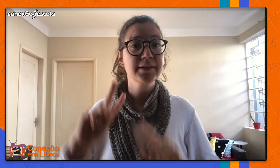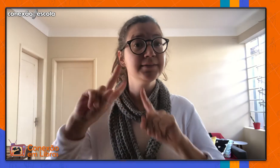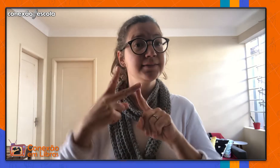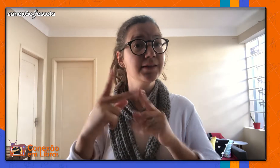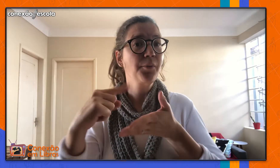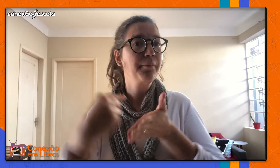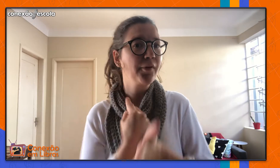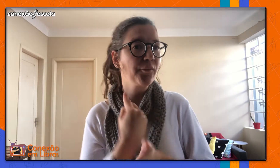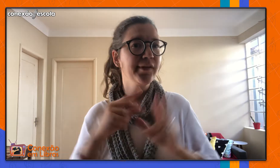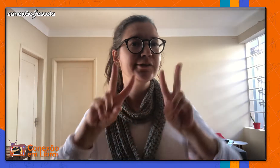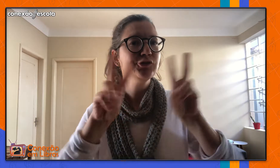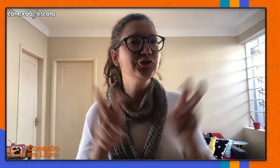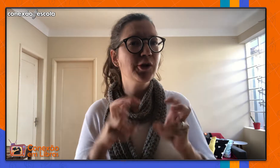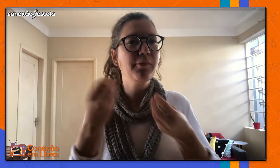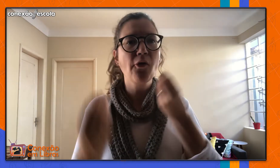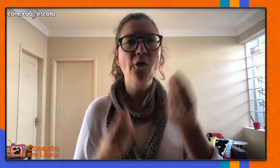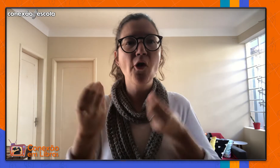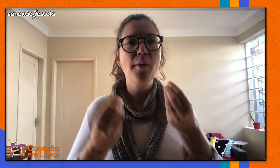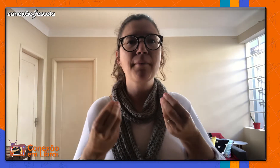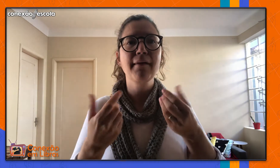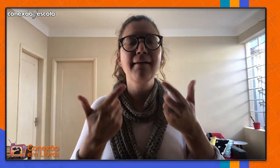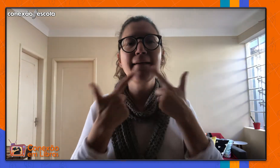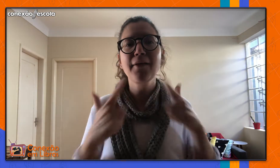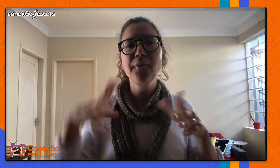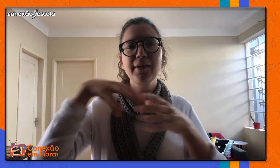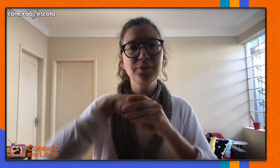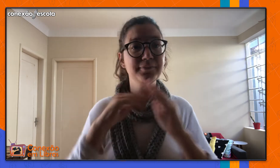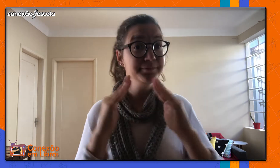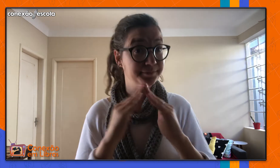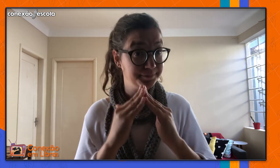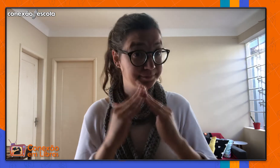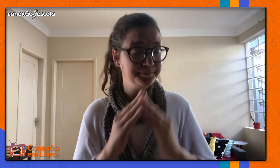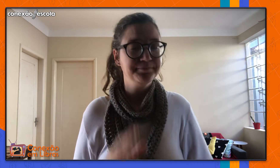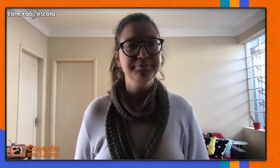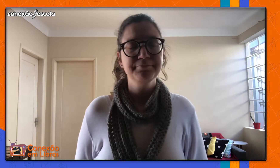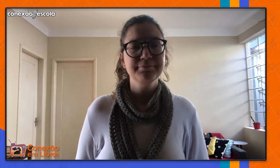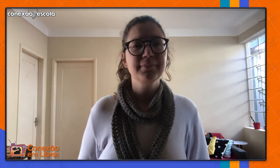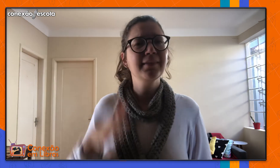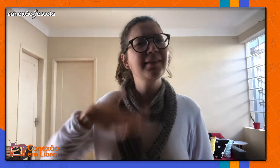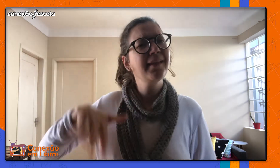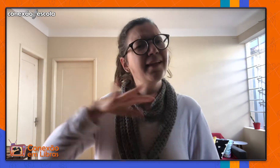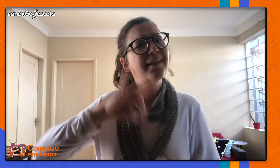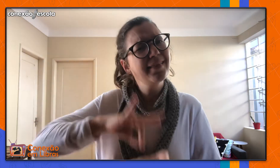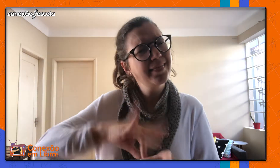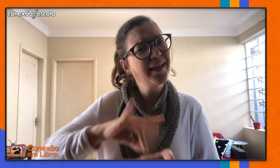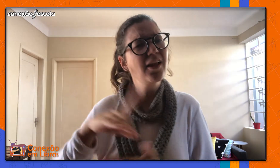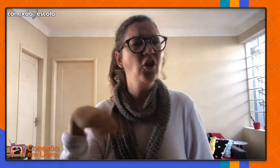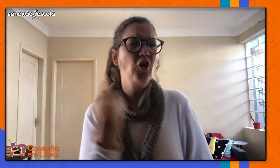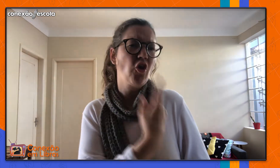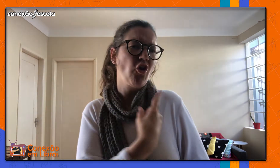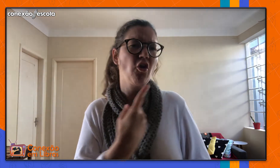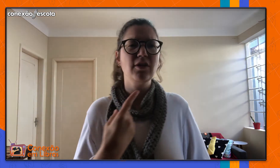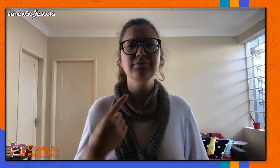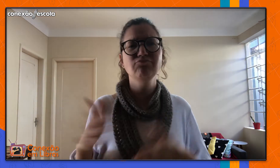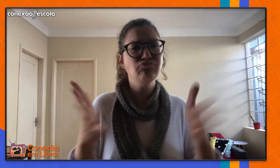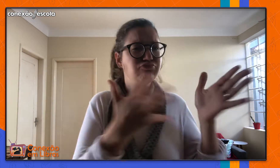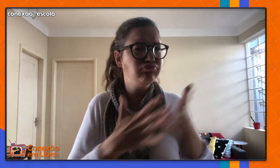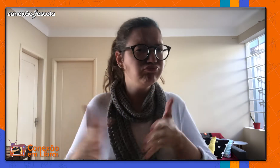segunda pergunta que me foi feita é sobre como é a língua dentro de casa, interações. Na realidade, nós todos